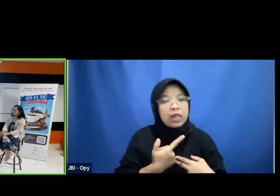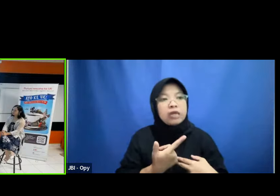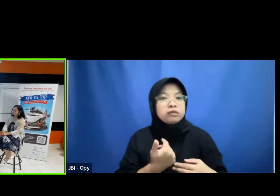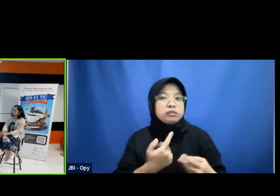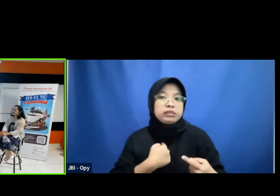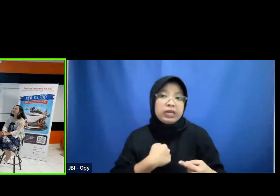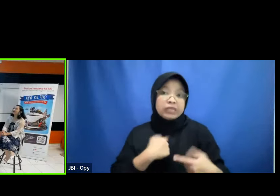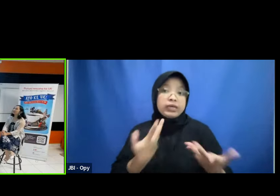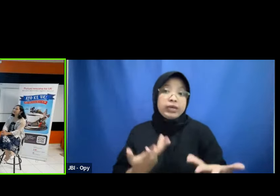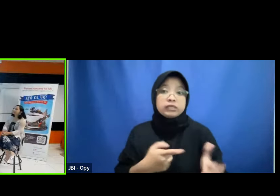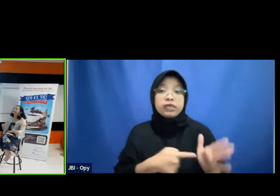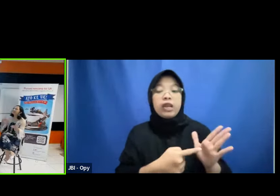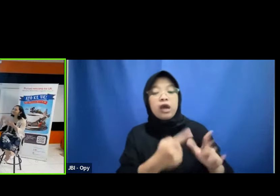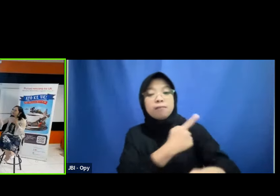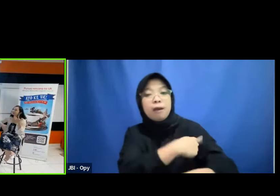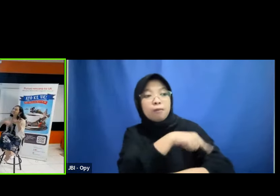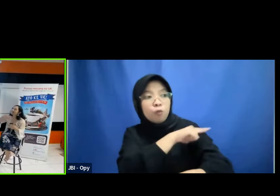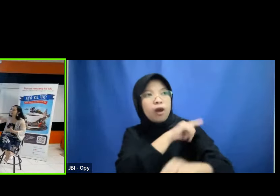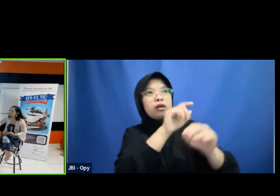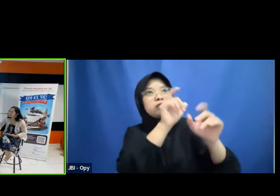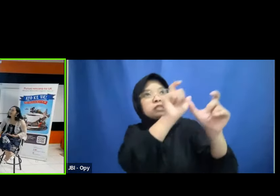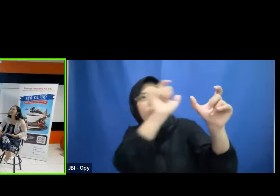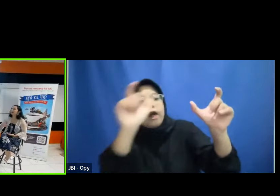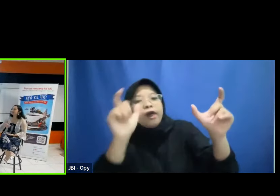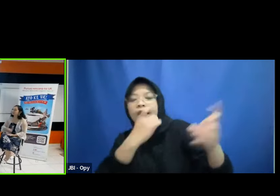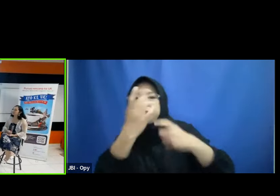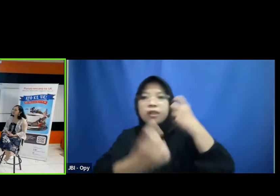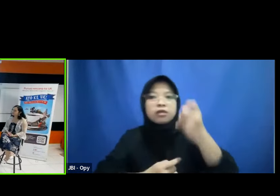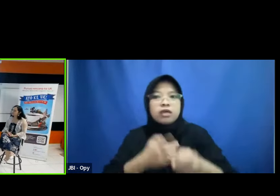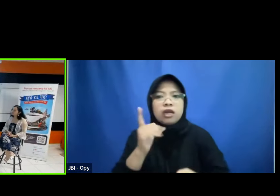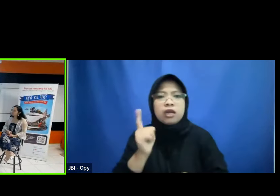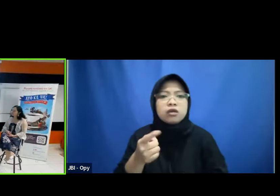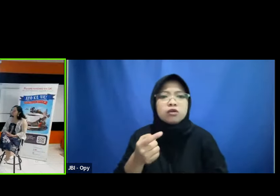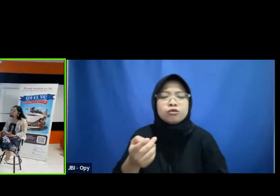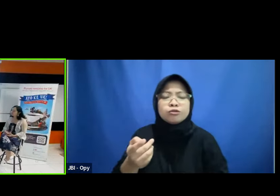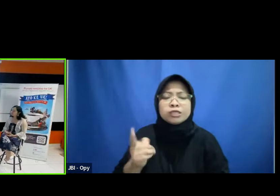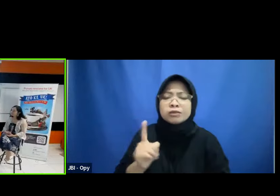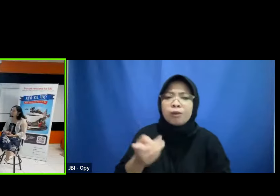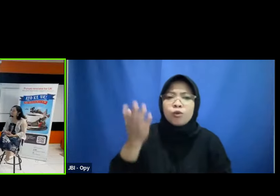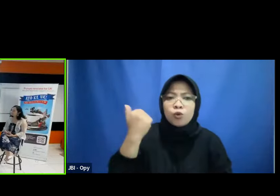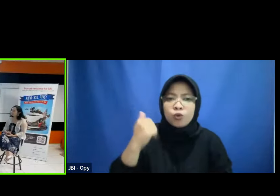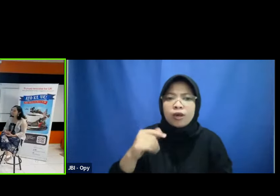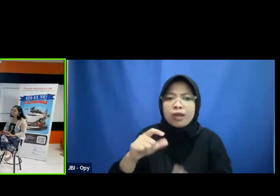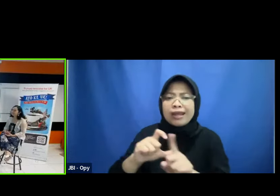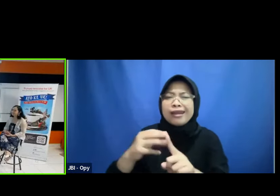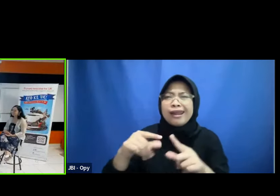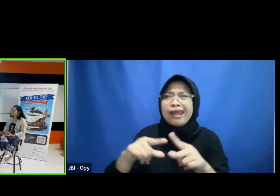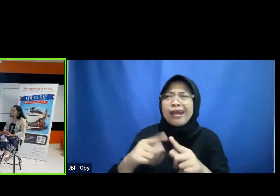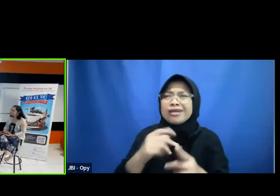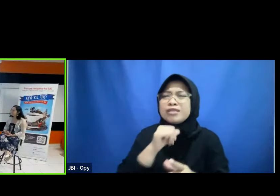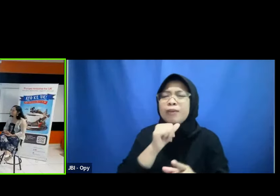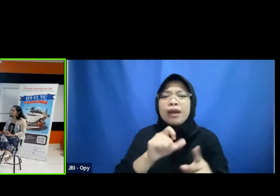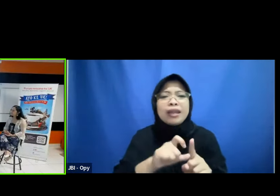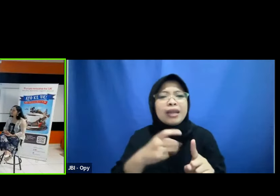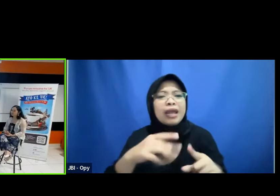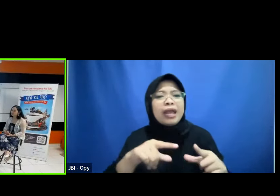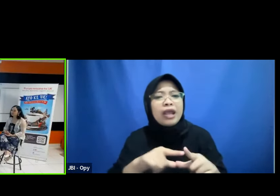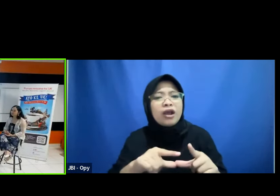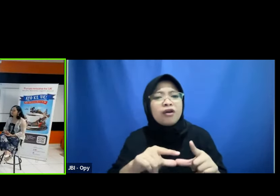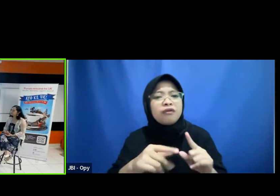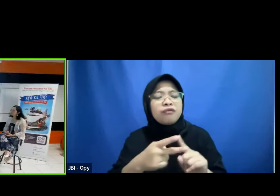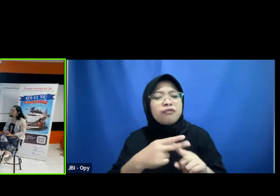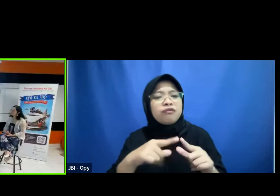interest This is why i need Toya gitu kalauak salah aku pernah lihat tuh slidenya Dea atauara gitu ya waktu itu kayak Lagi